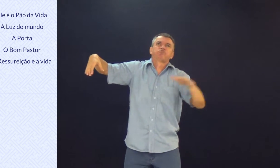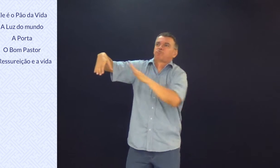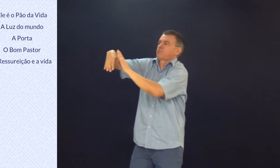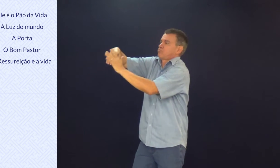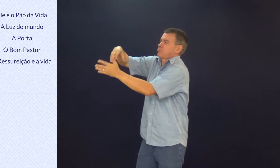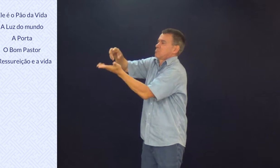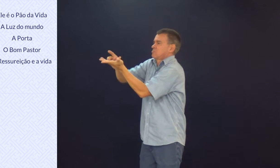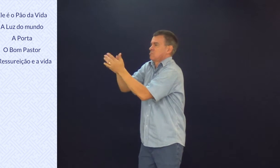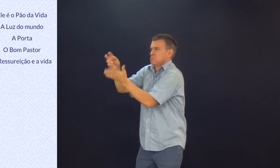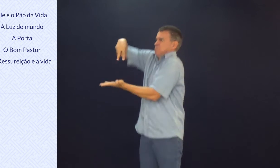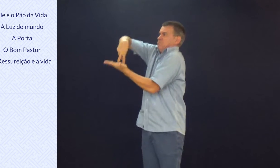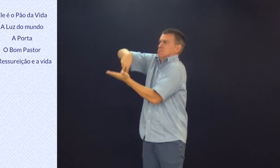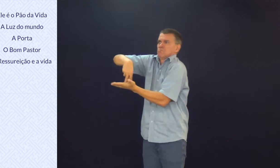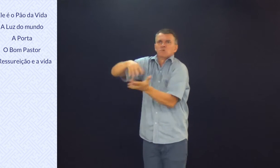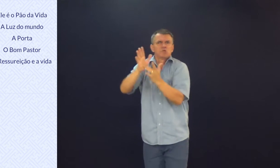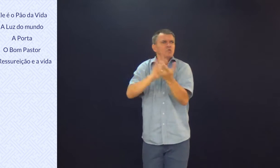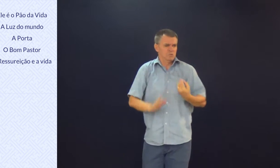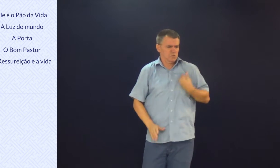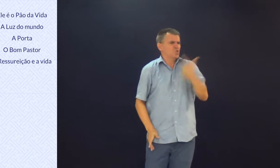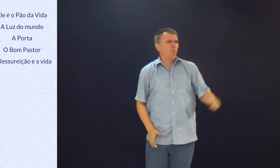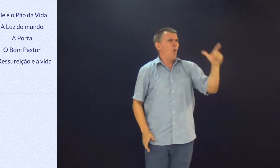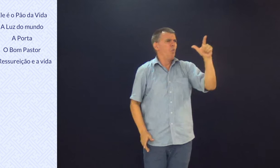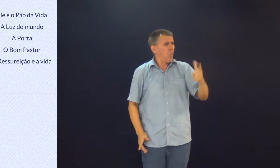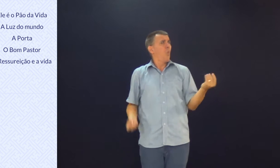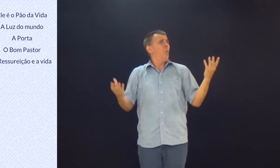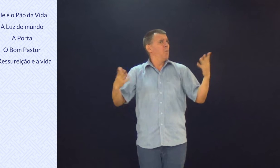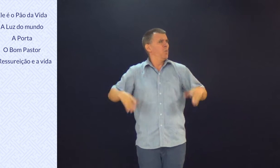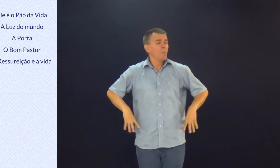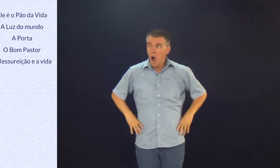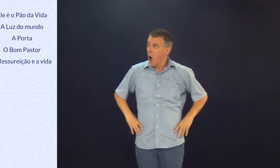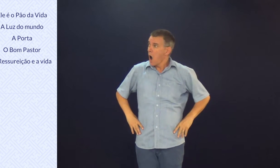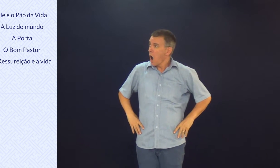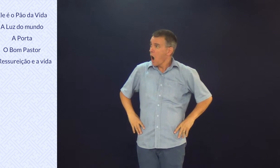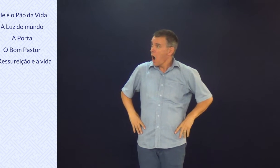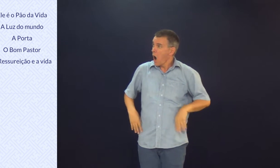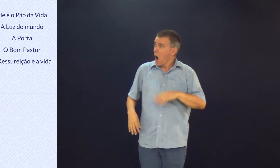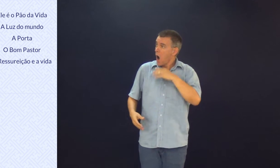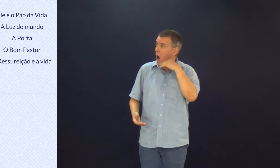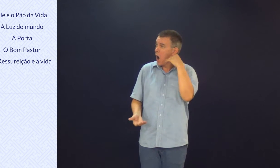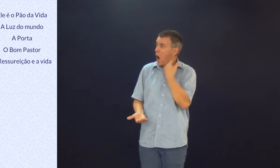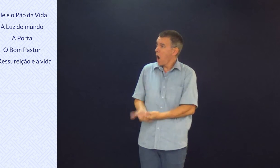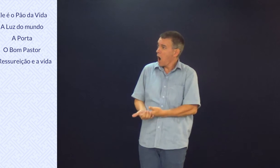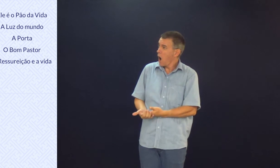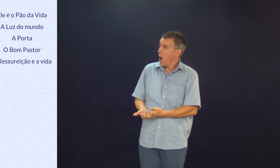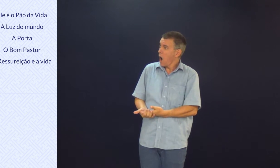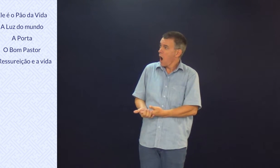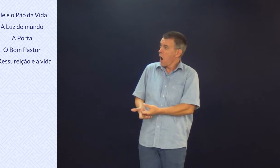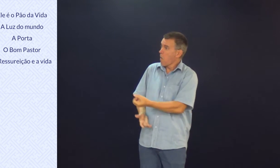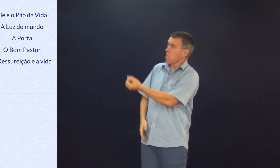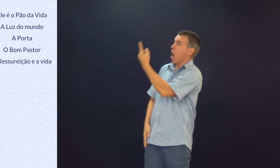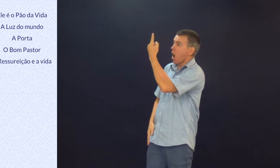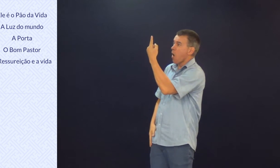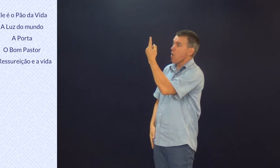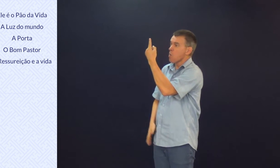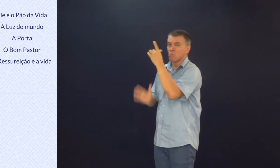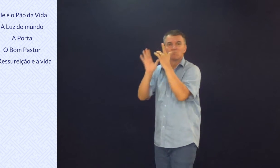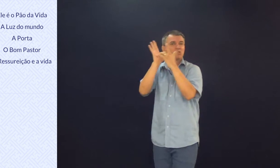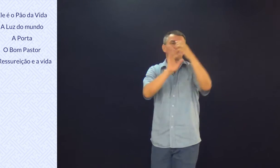dias saiu lá da pedra e voltou a viver nosso né caramba